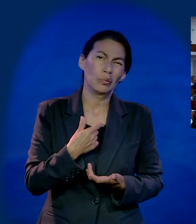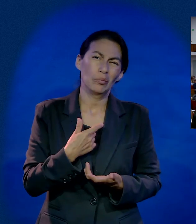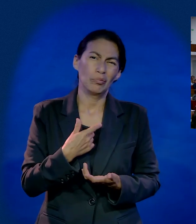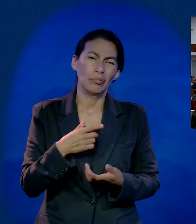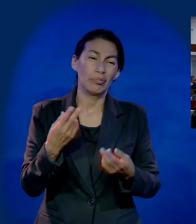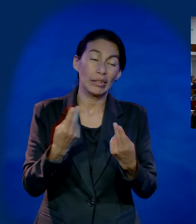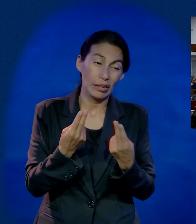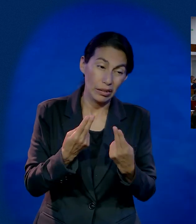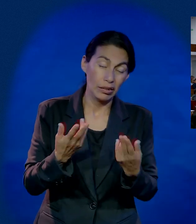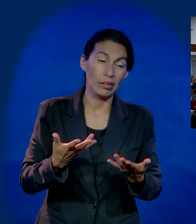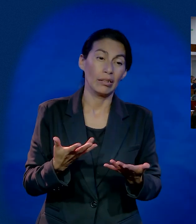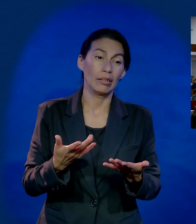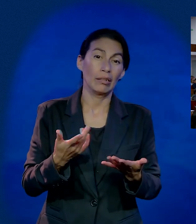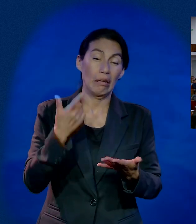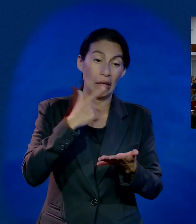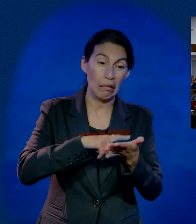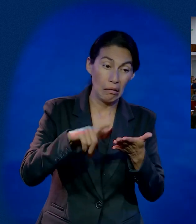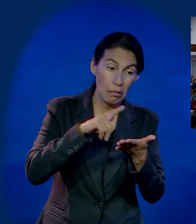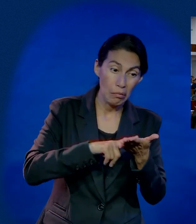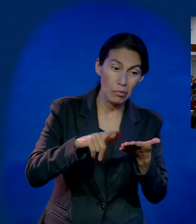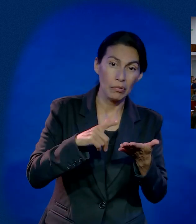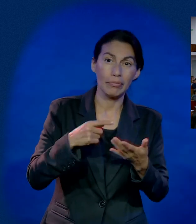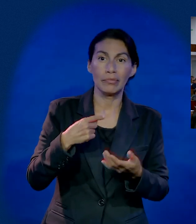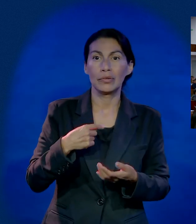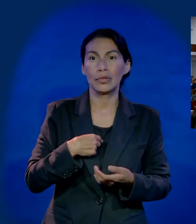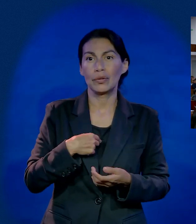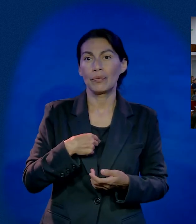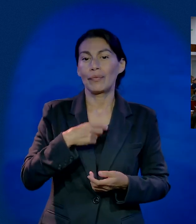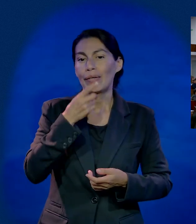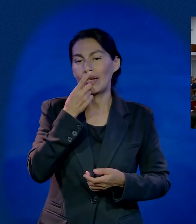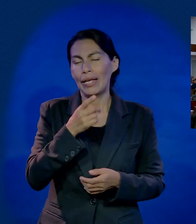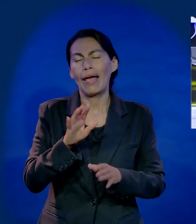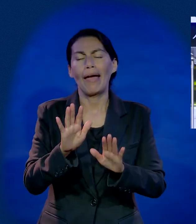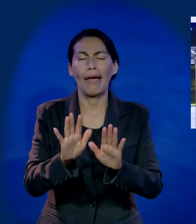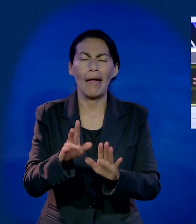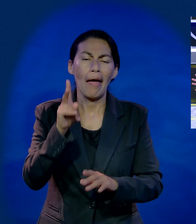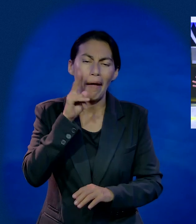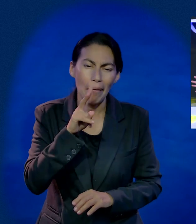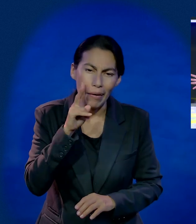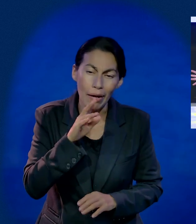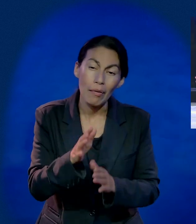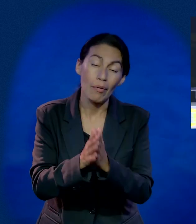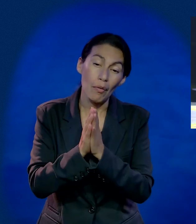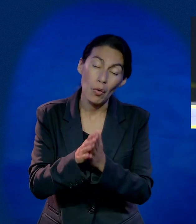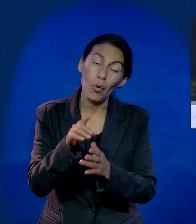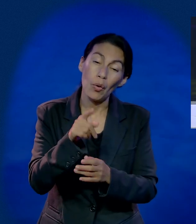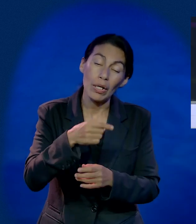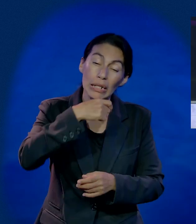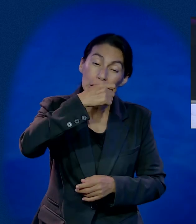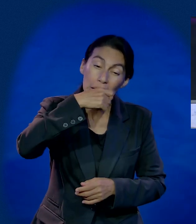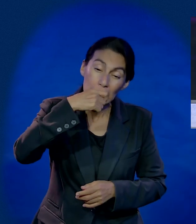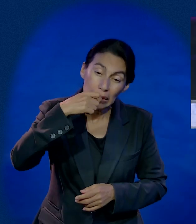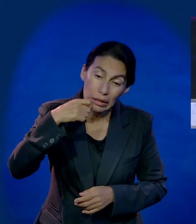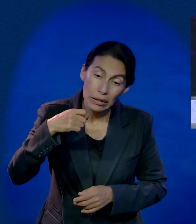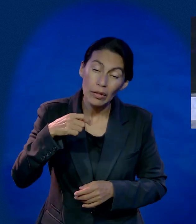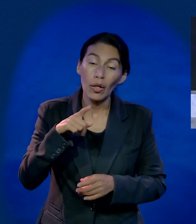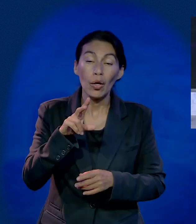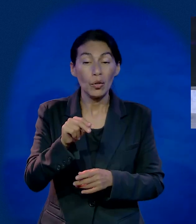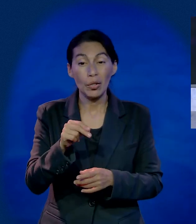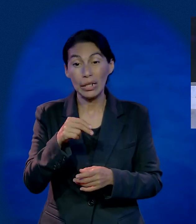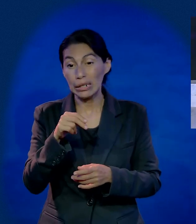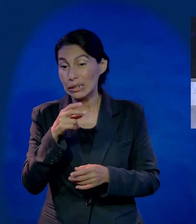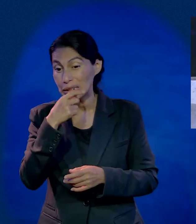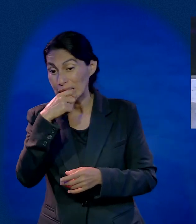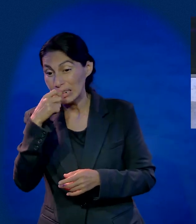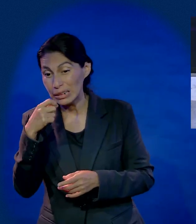lavara. ¿Por qué hay que lavárselos? Pues porque es necesario, hay higiene. Pero yo no me ponía con él, chiquitito, a decirle, a ver, Luisito, mira,